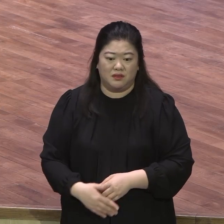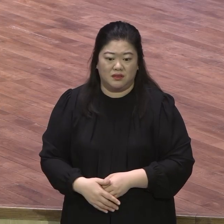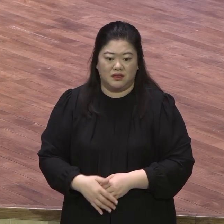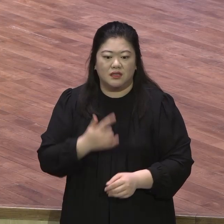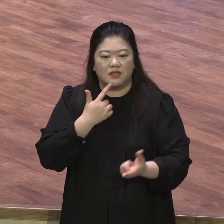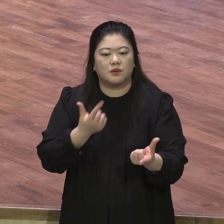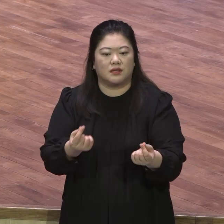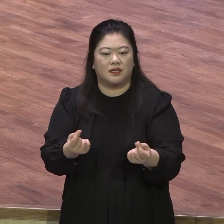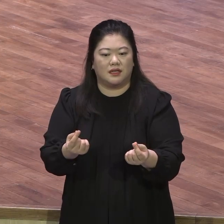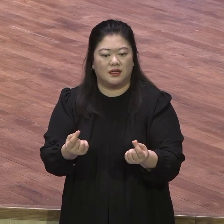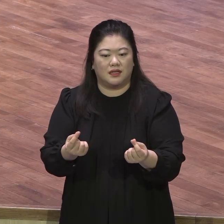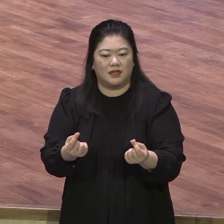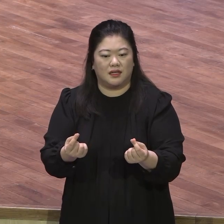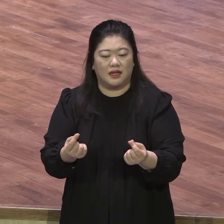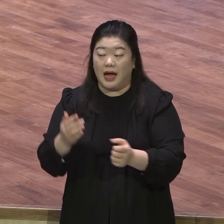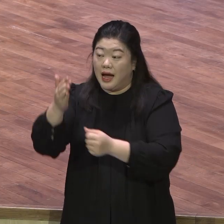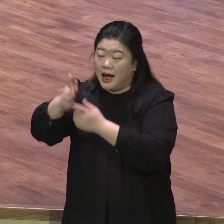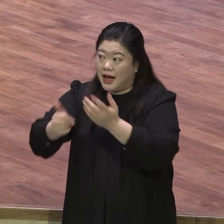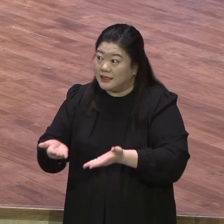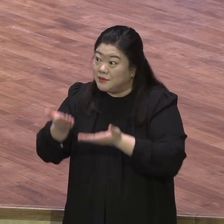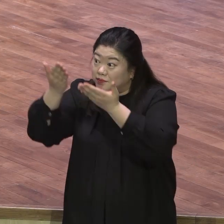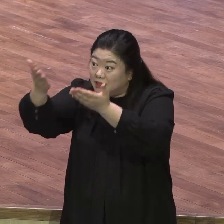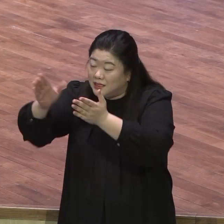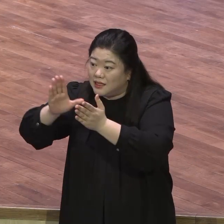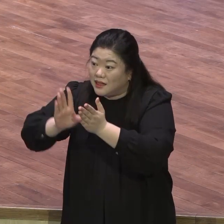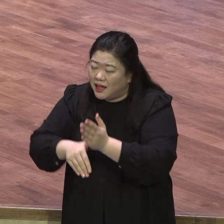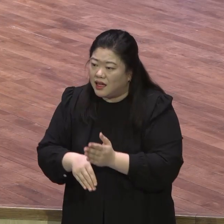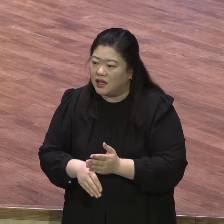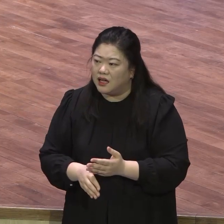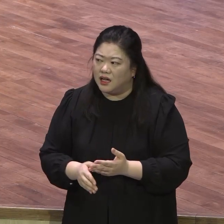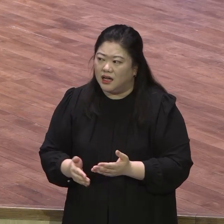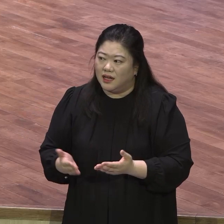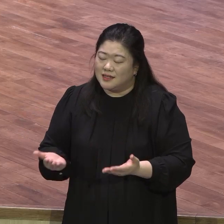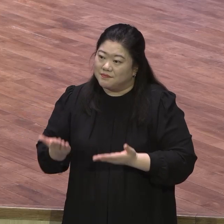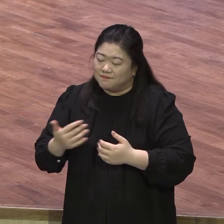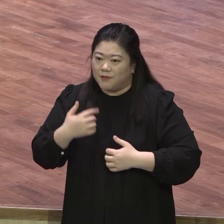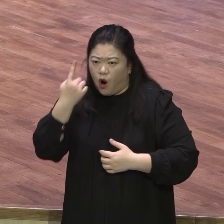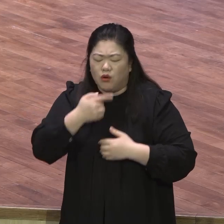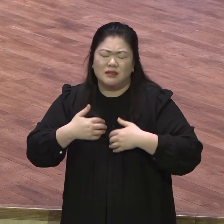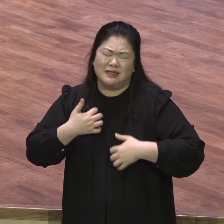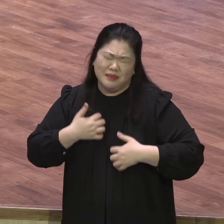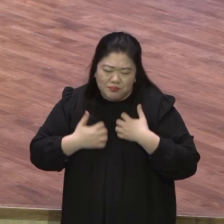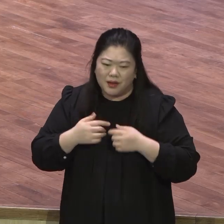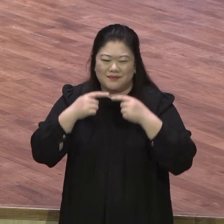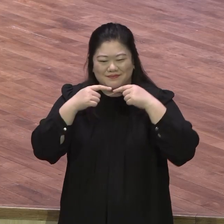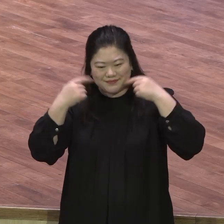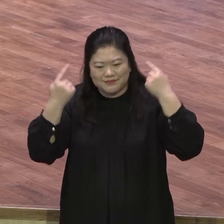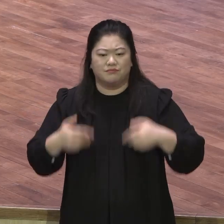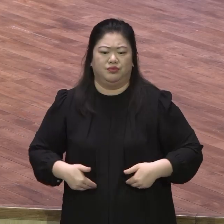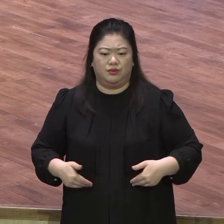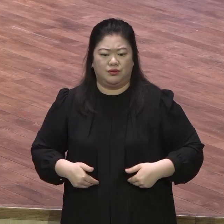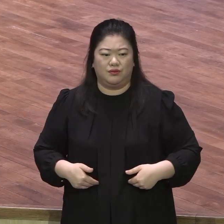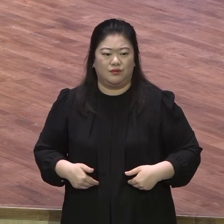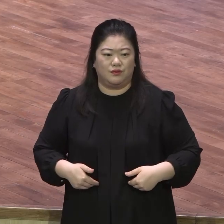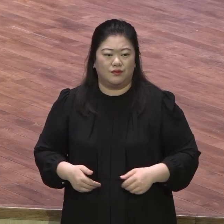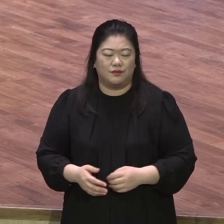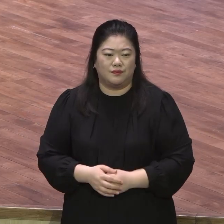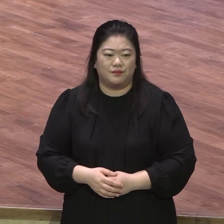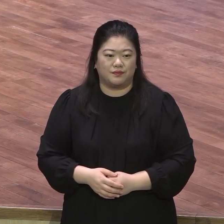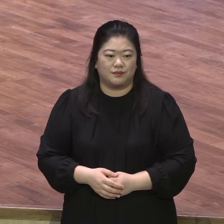즐거운 마음으로 하나님은 언제나 중심을 보기 전에 저는 이 말씀 보면서 우리 엠넌트